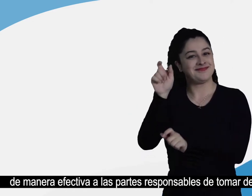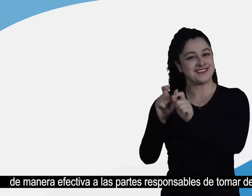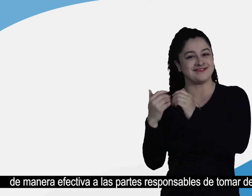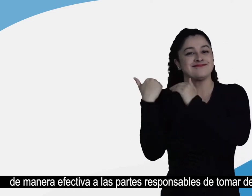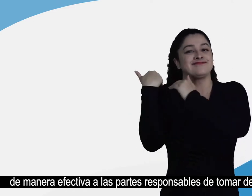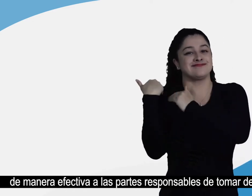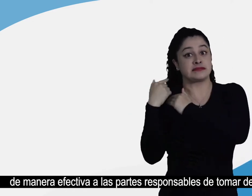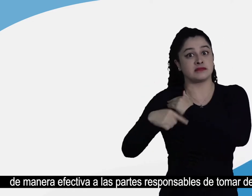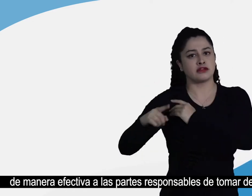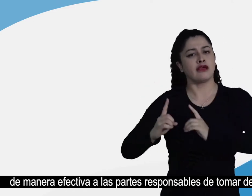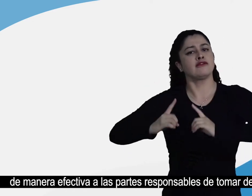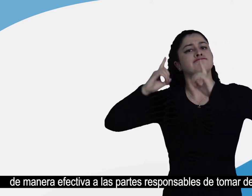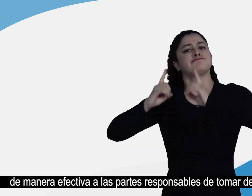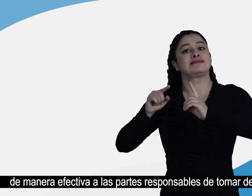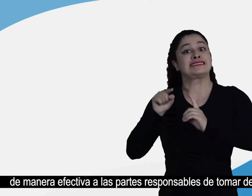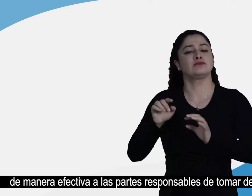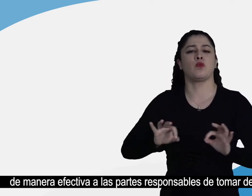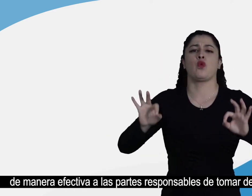responsables de tomar decisiones.